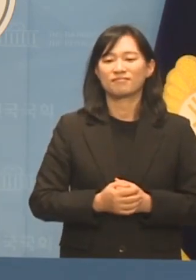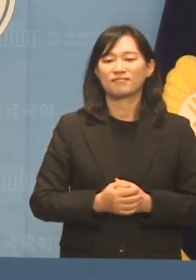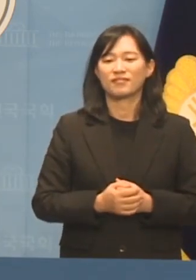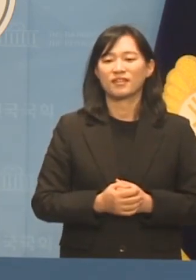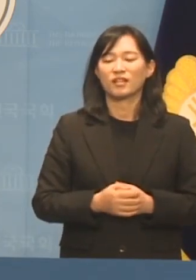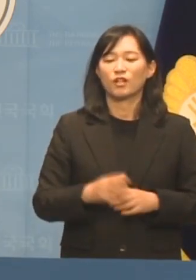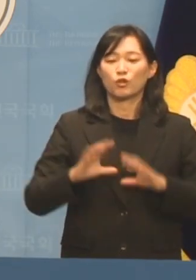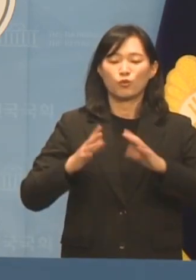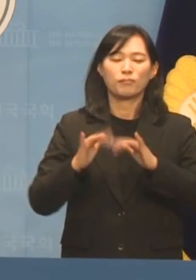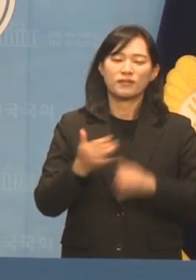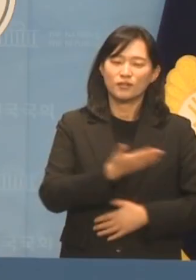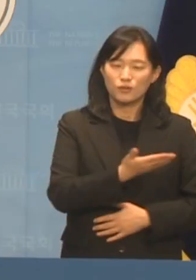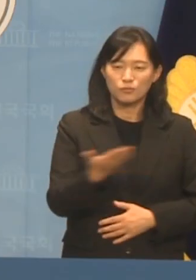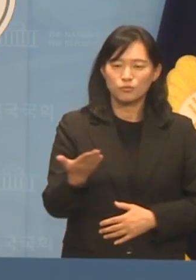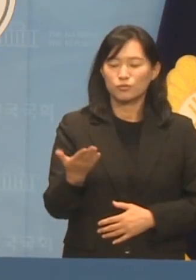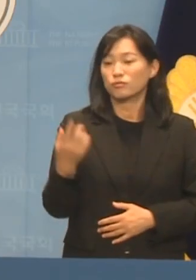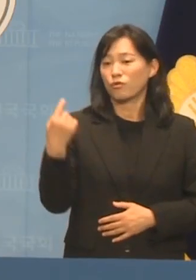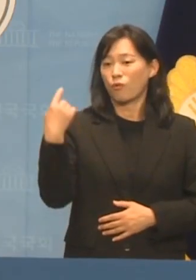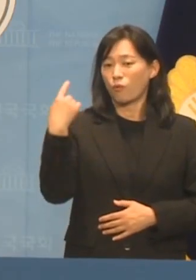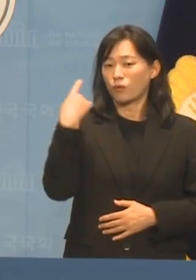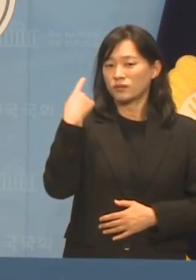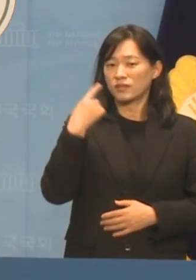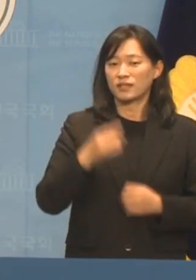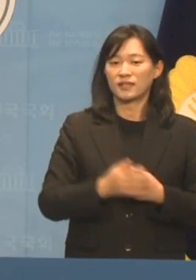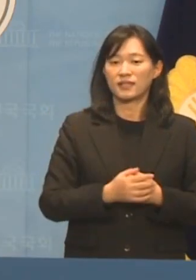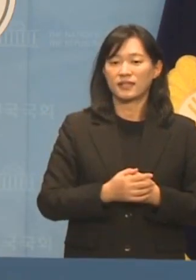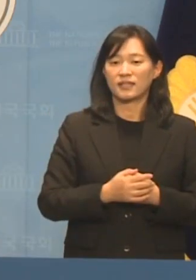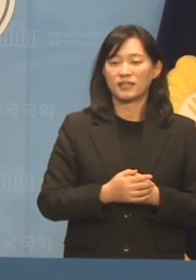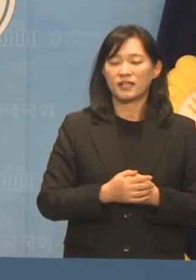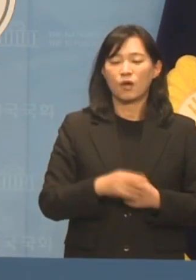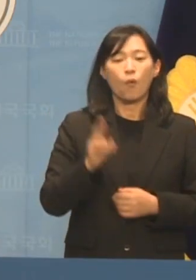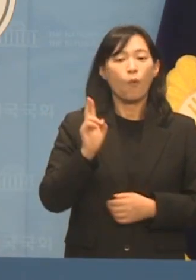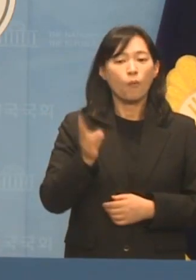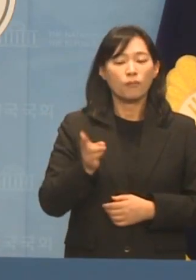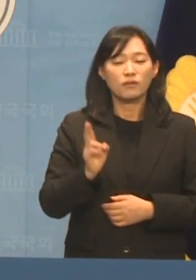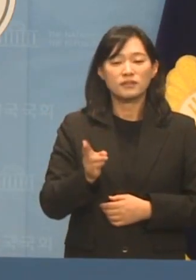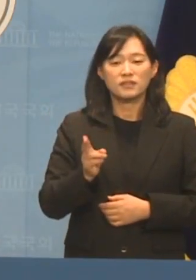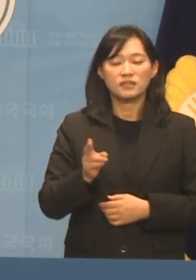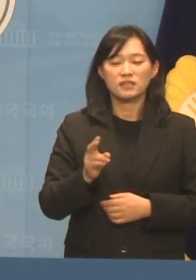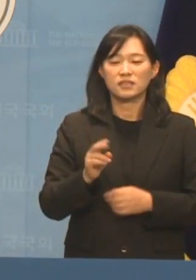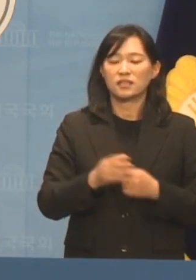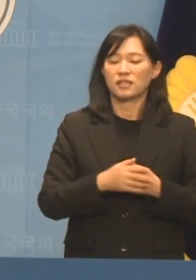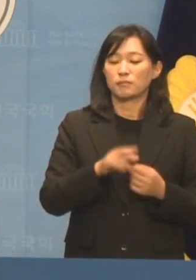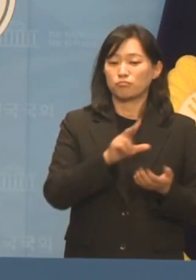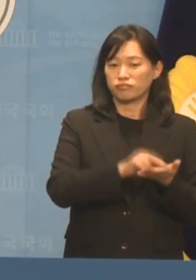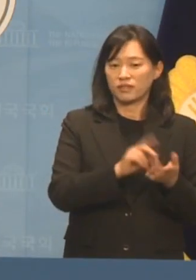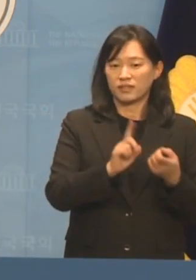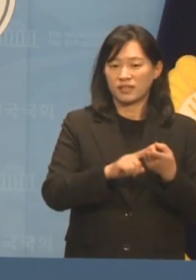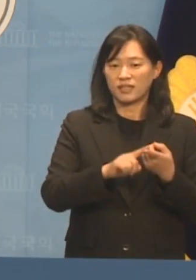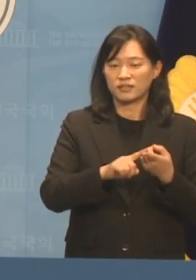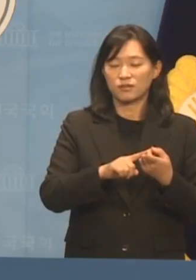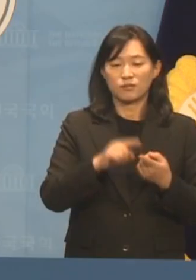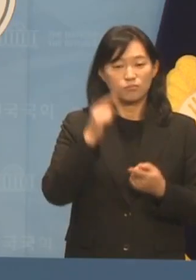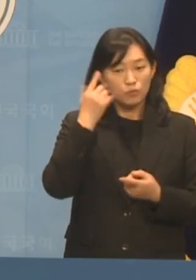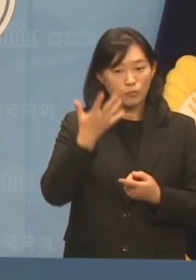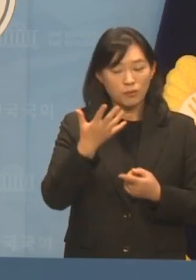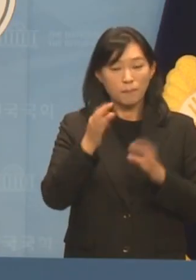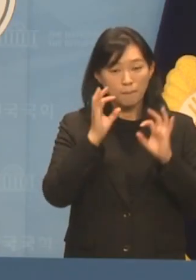국민 여러분, 어제 현안질의 홈플러스 기업회생 사건에 대한 현안질의 보셨습니까?